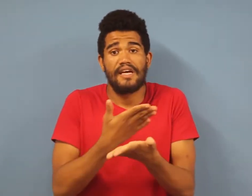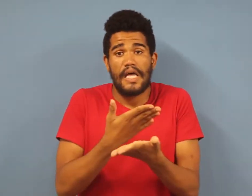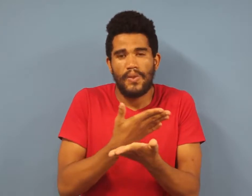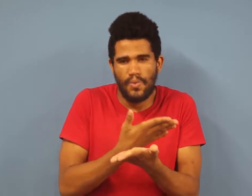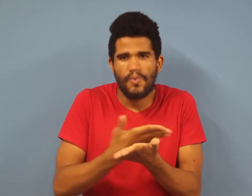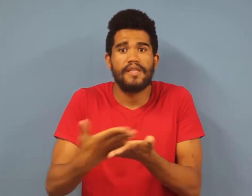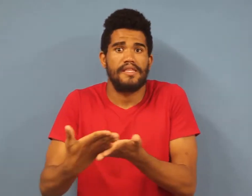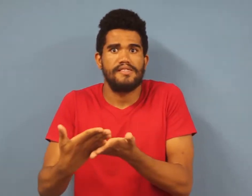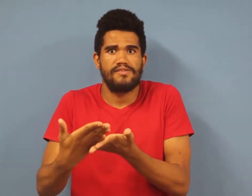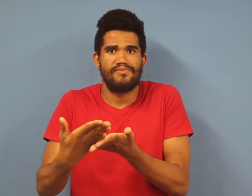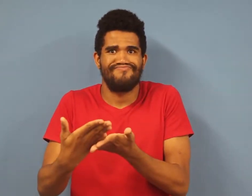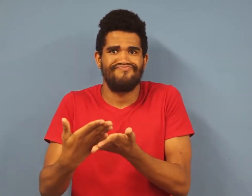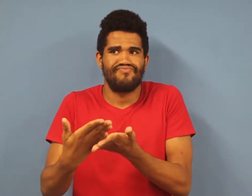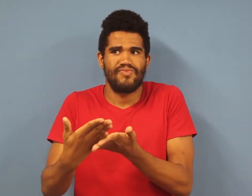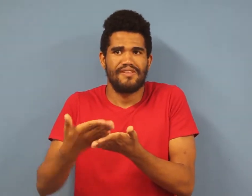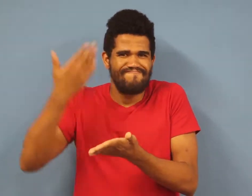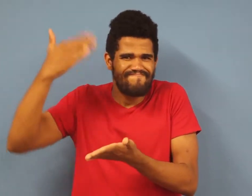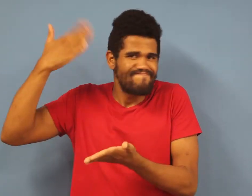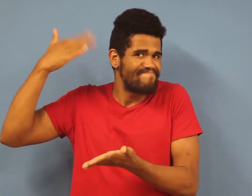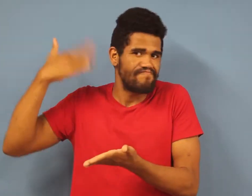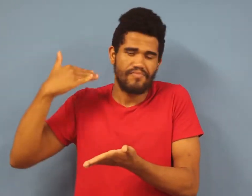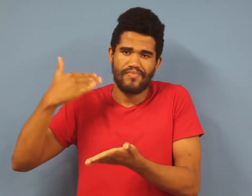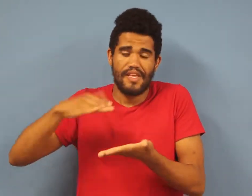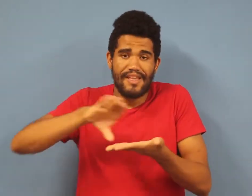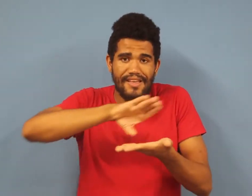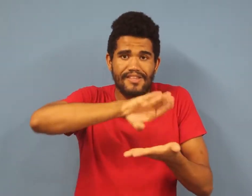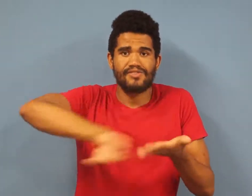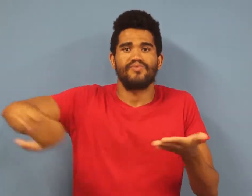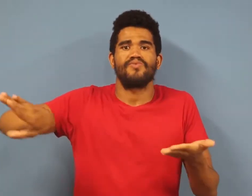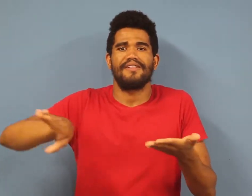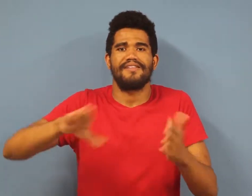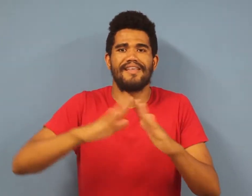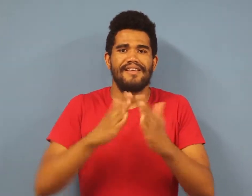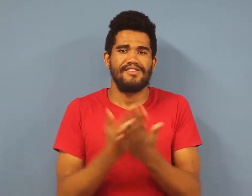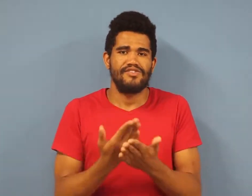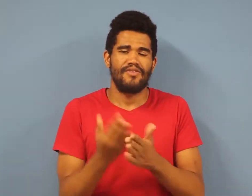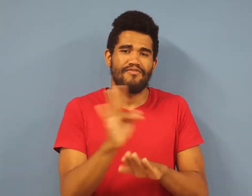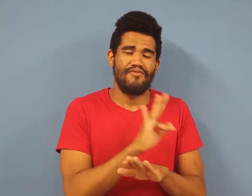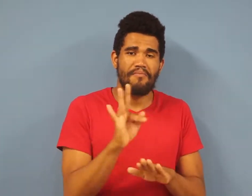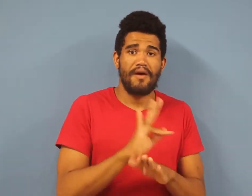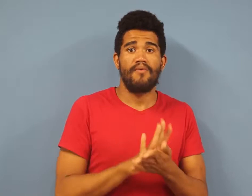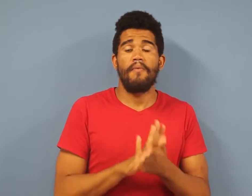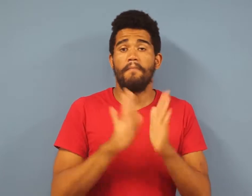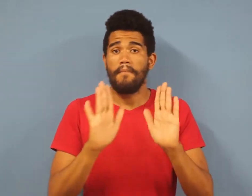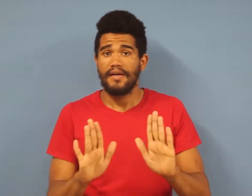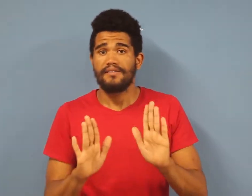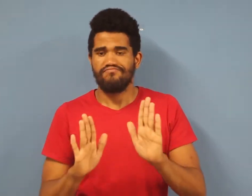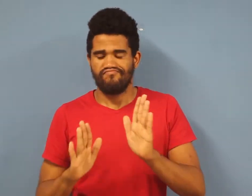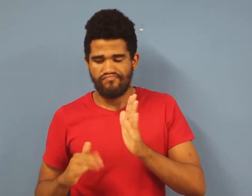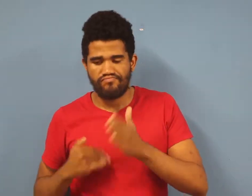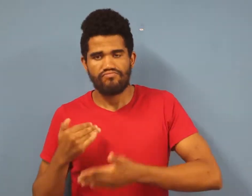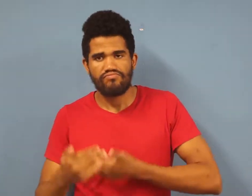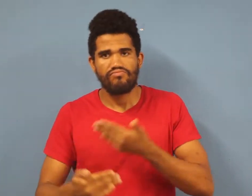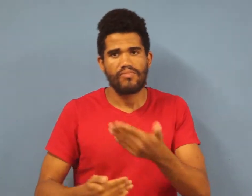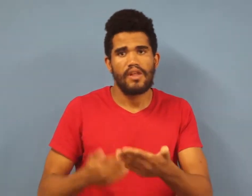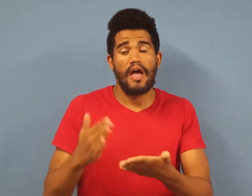excluídas do processo de escolarização formal por longo período, passaram em seguida por algumas experiências